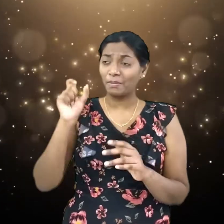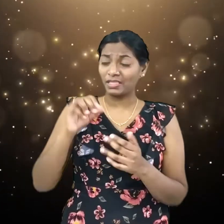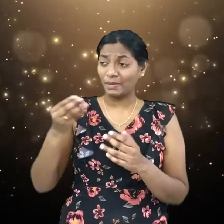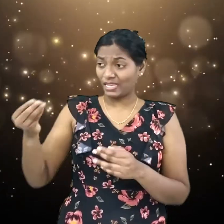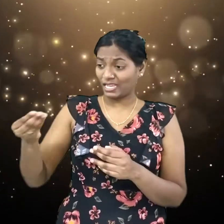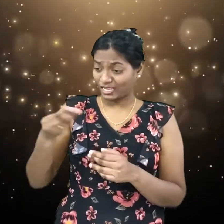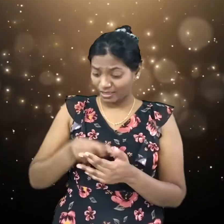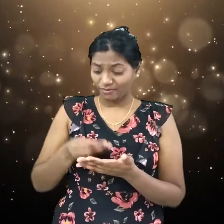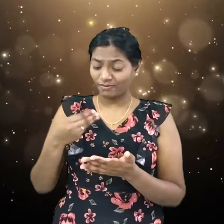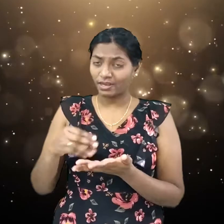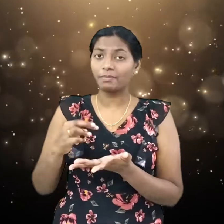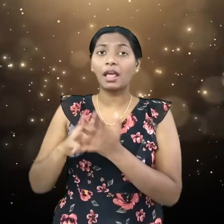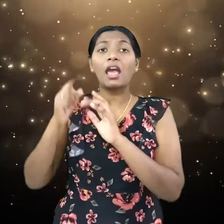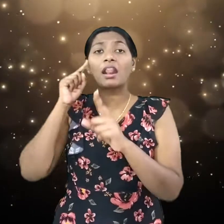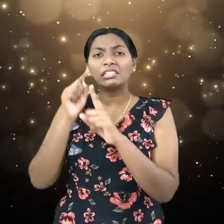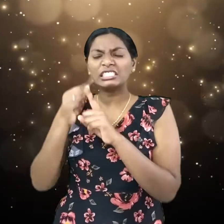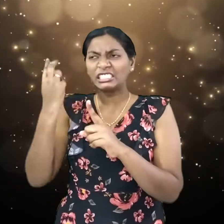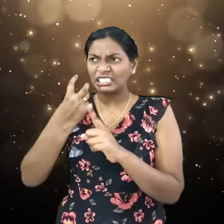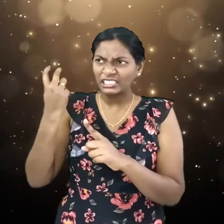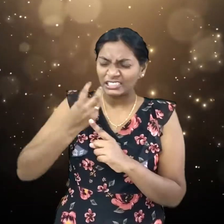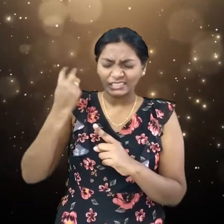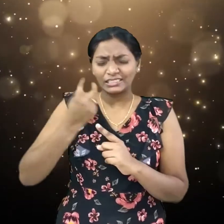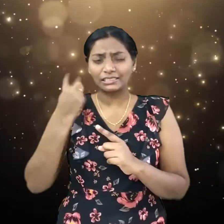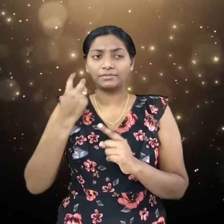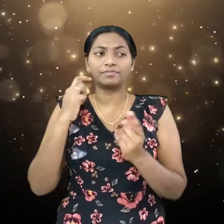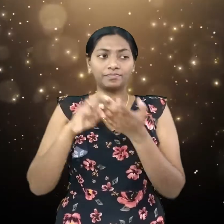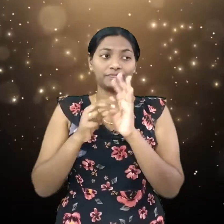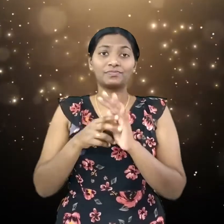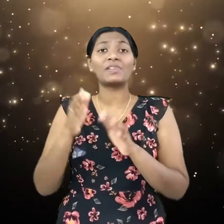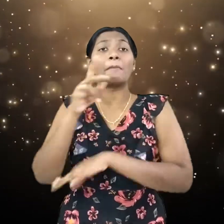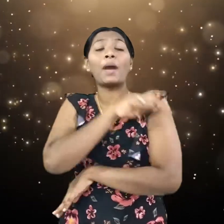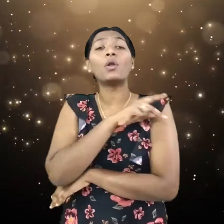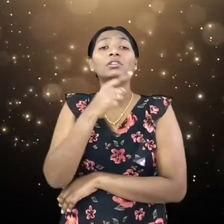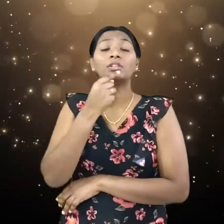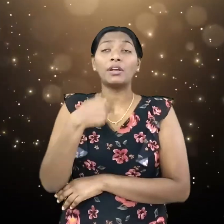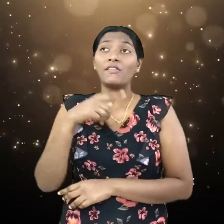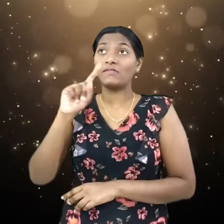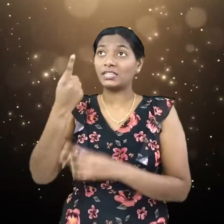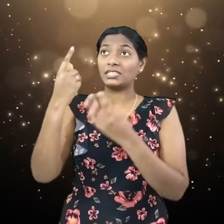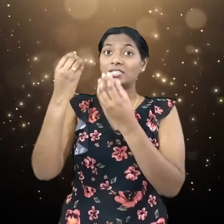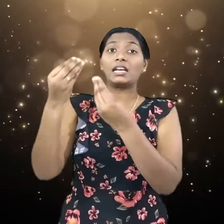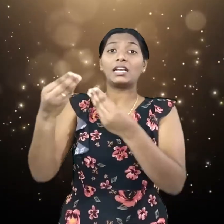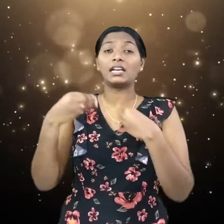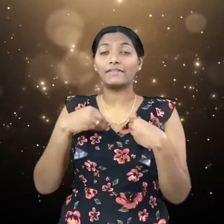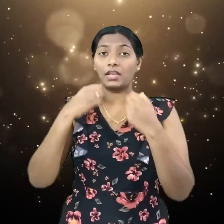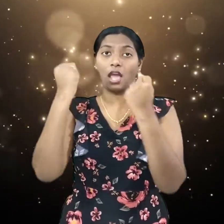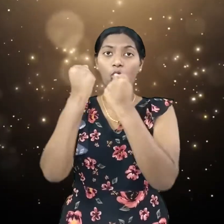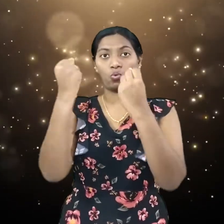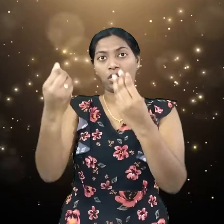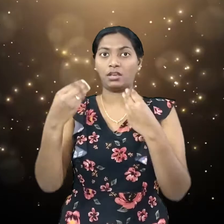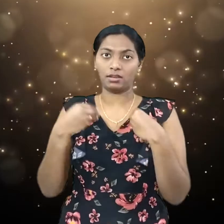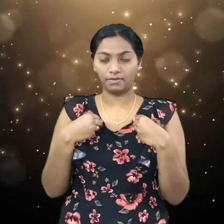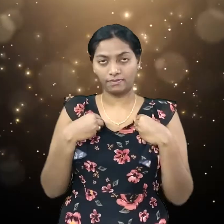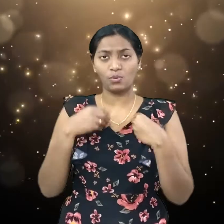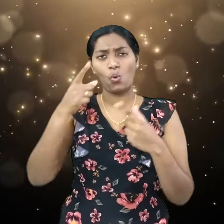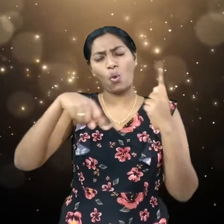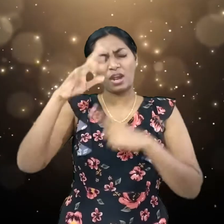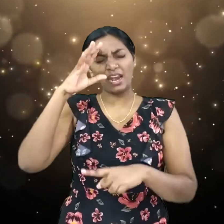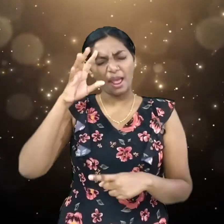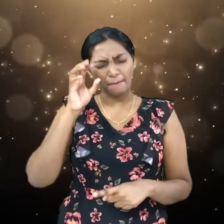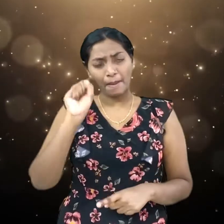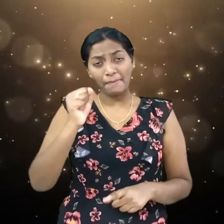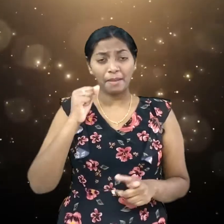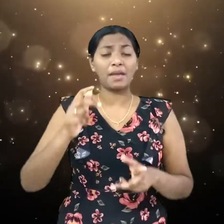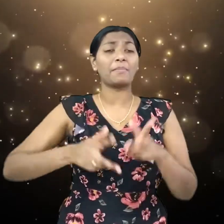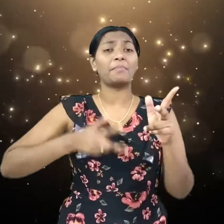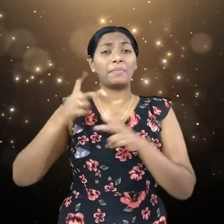कुछ दिया गया तो उसके पीछे का उद्देश्य है। तो उसने वहां पे बताना शुरू किया। उसने पहले क्या कहा? मुझे क्या दिया गया? अनुग्रह। तो हमेशा ध्यान रखिएगा,